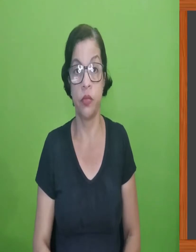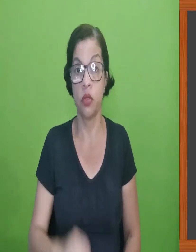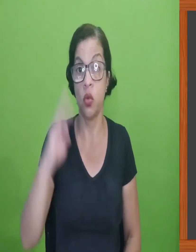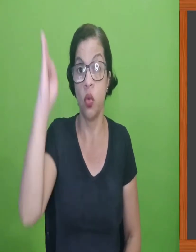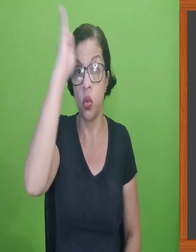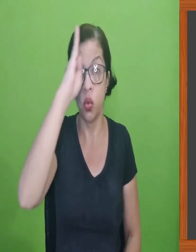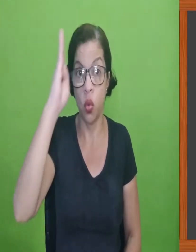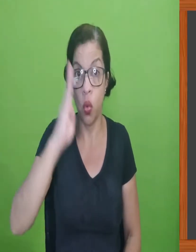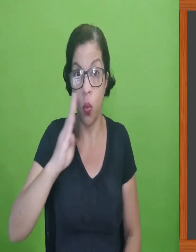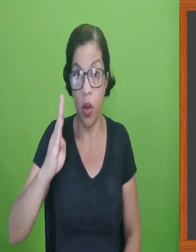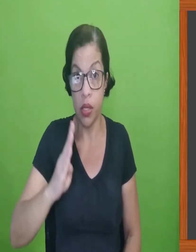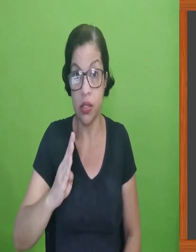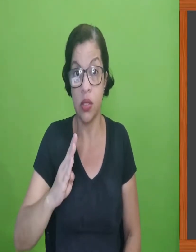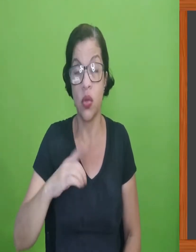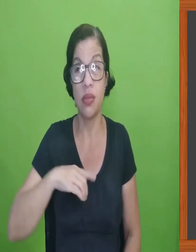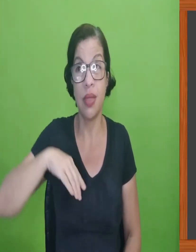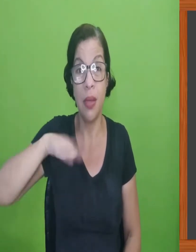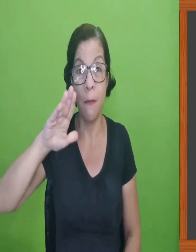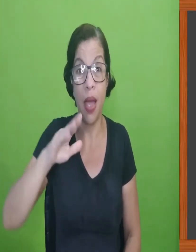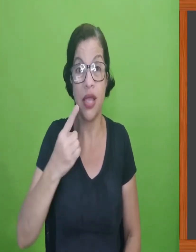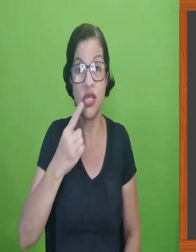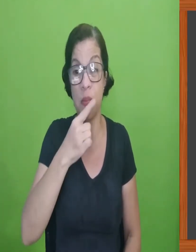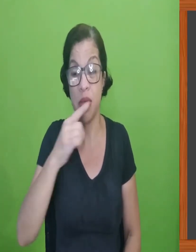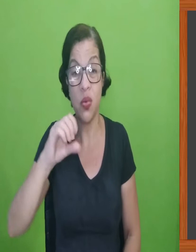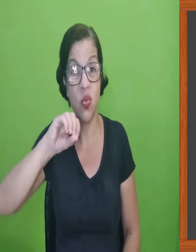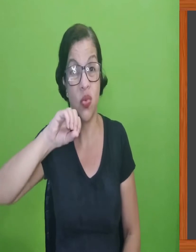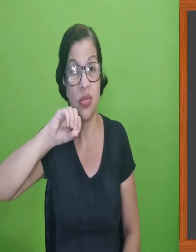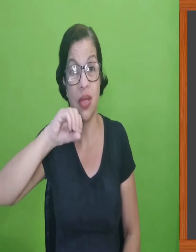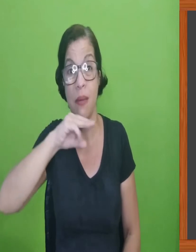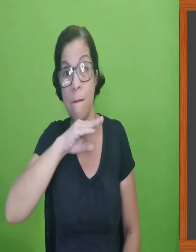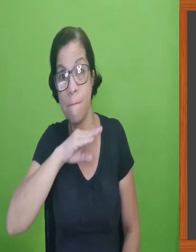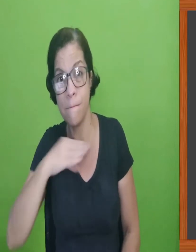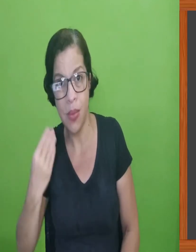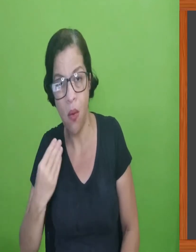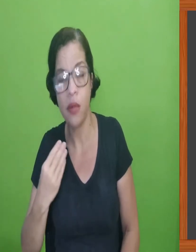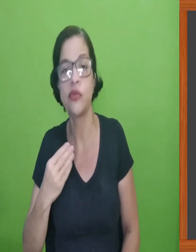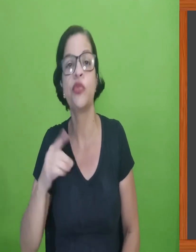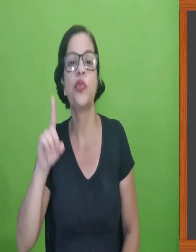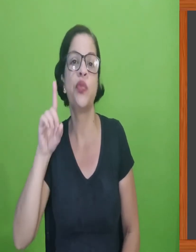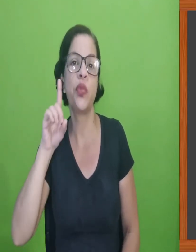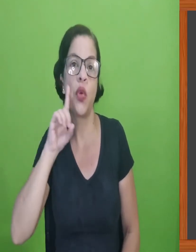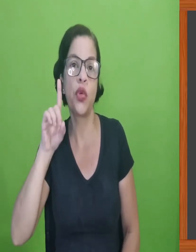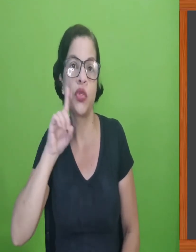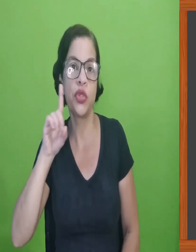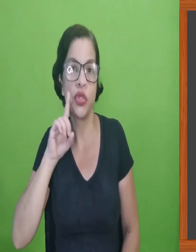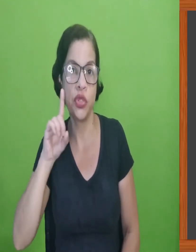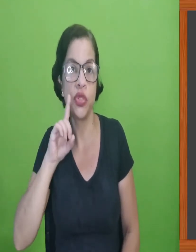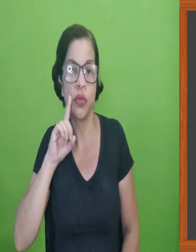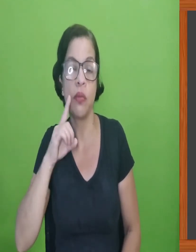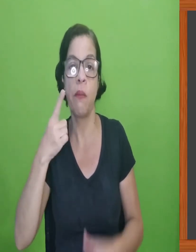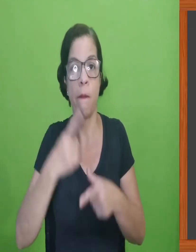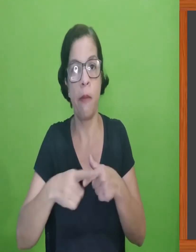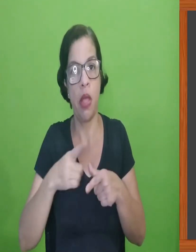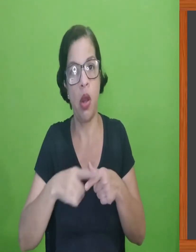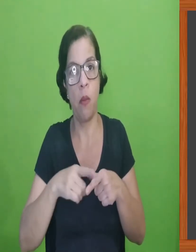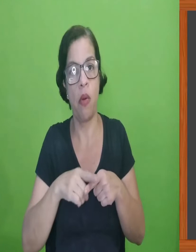No Brasil, ocorrem mais de 1.100 mortes por dia devido às doenças cardiovasculares. Um óbito